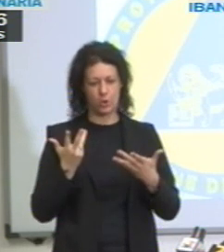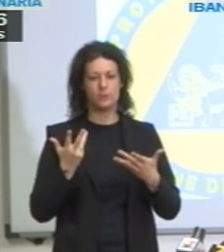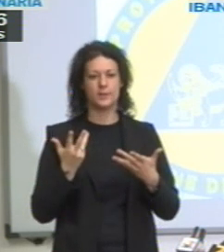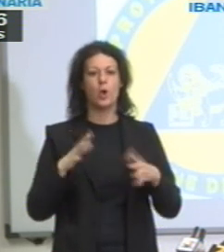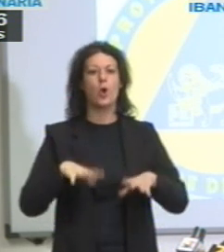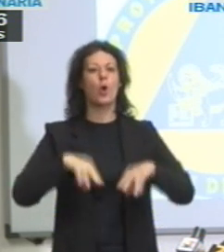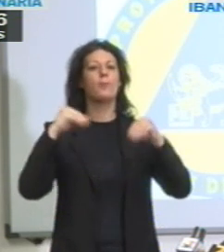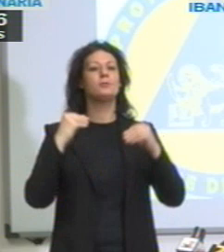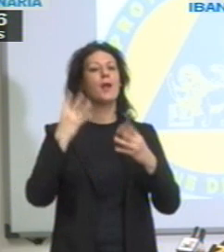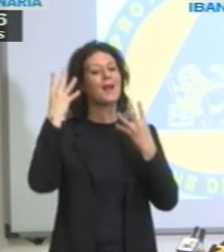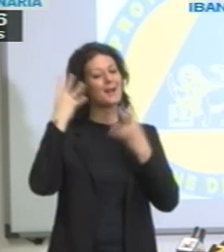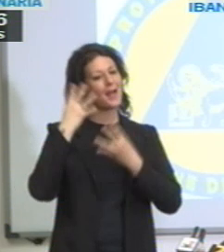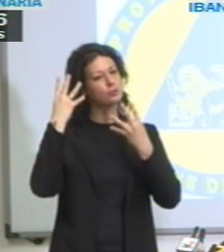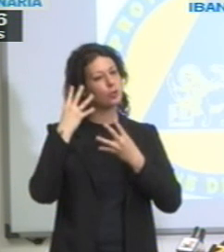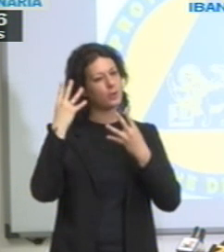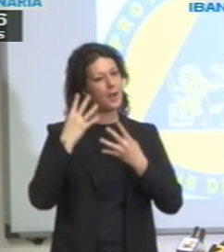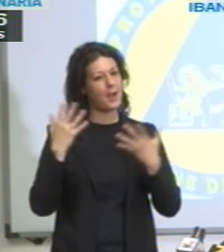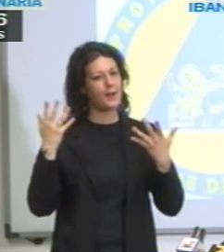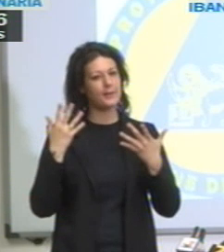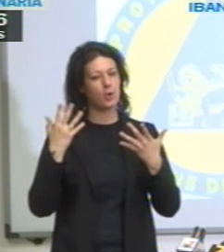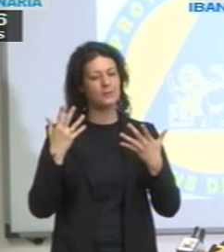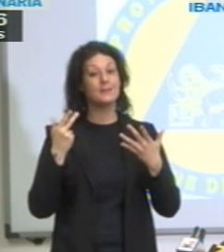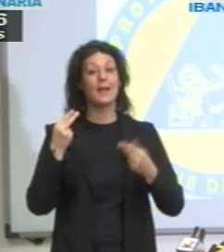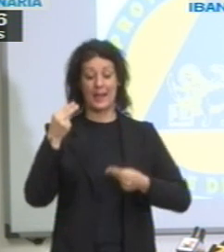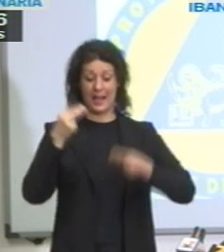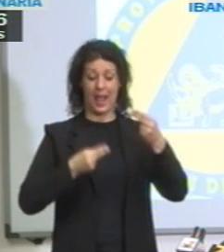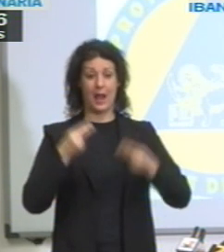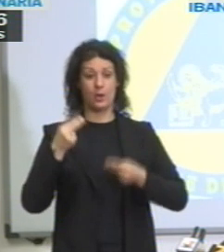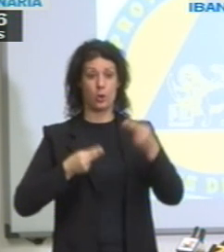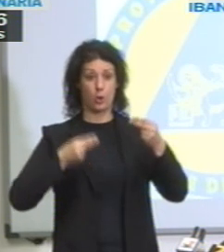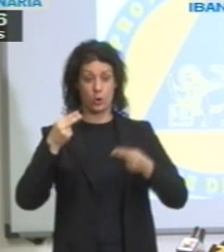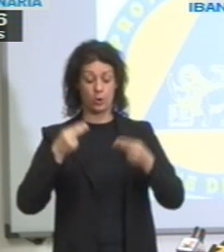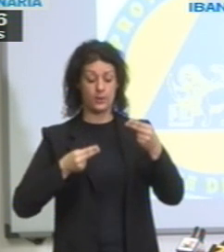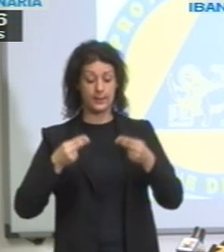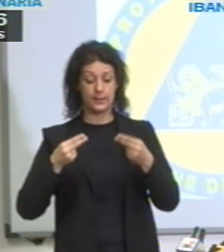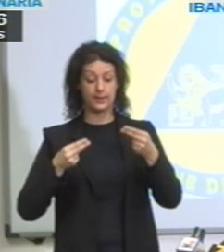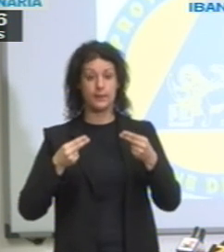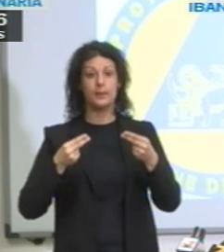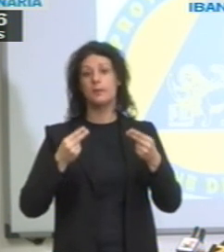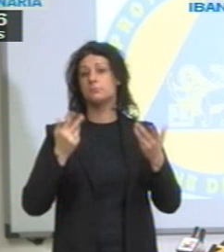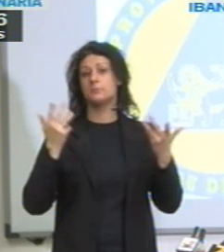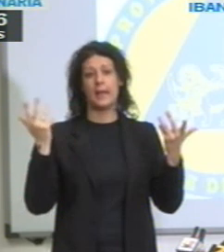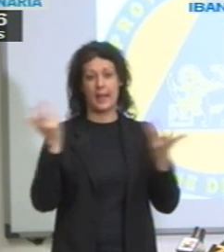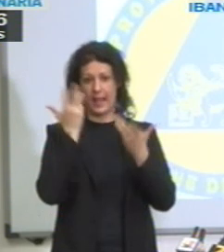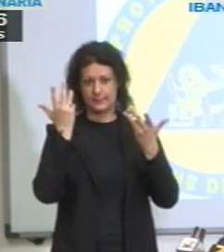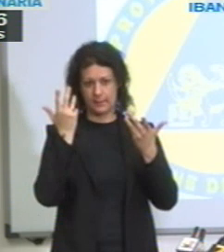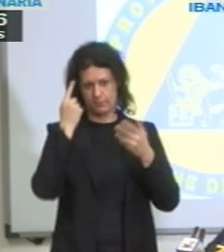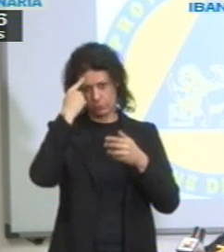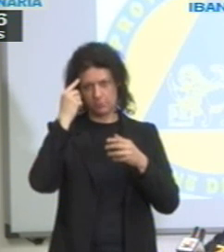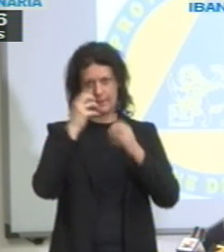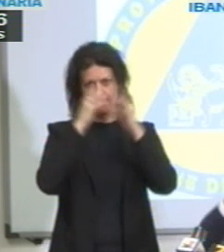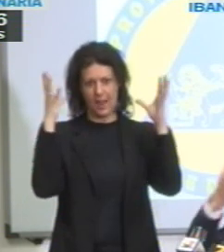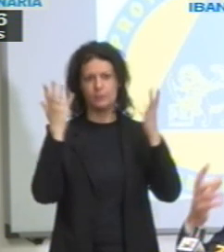dei calcoli statici, visto che c'è un ingegnere, nella costruzione di un palazzo. Sicuramente possiamo addentrarci